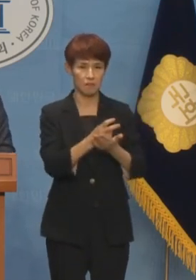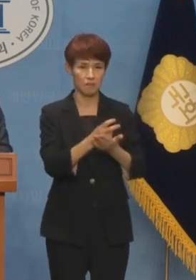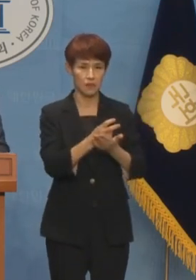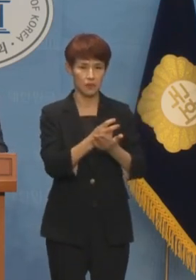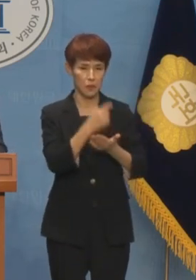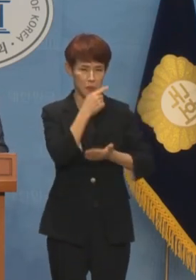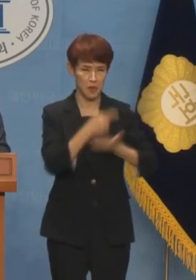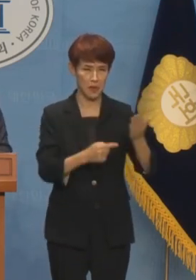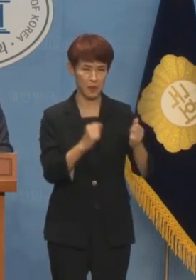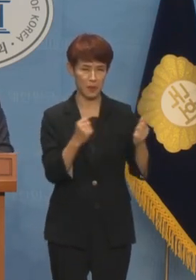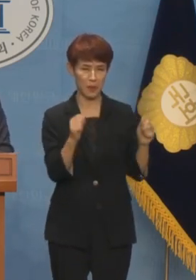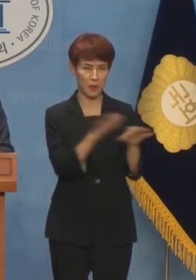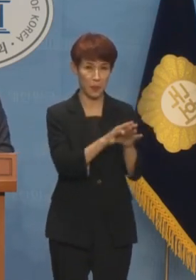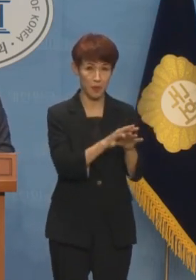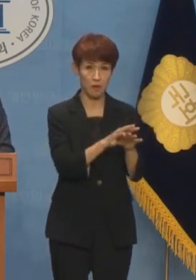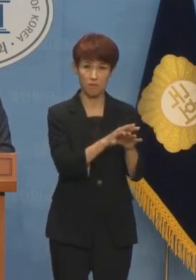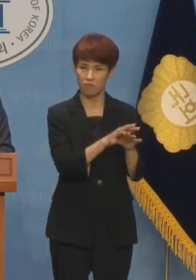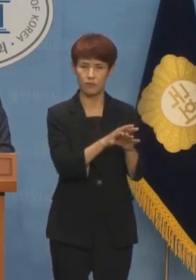행위를 즉각